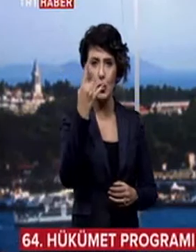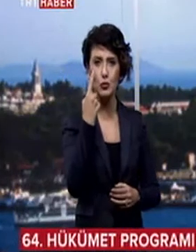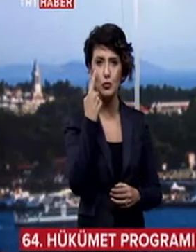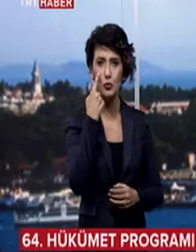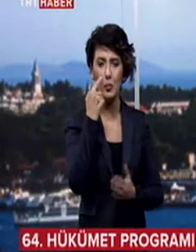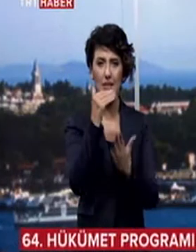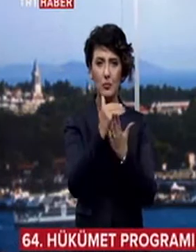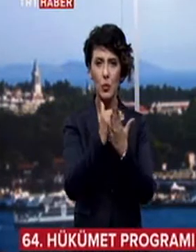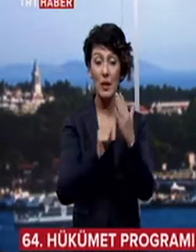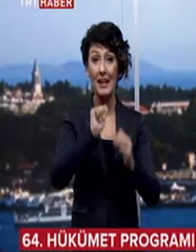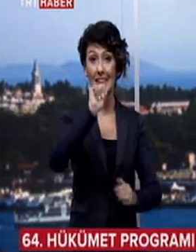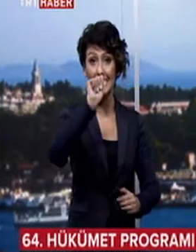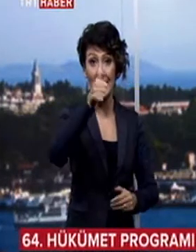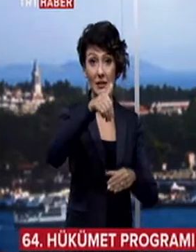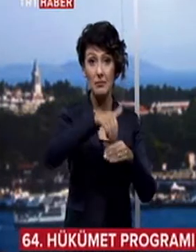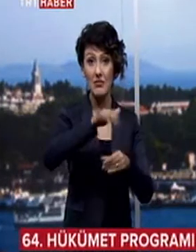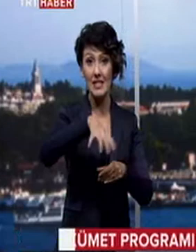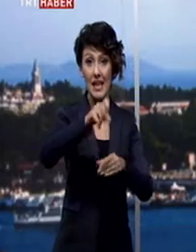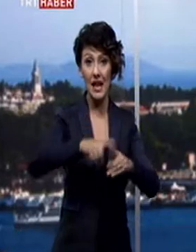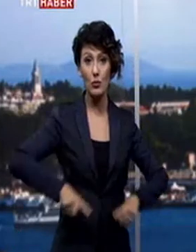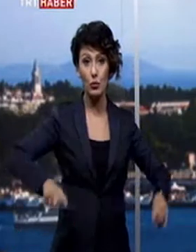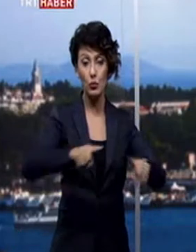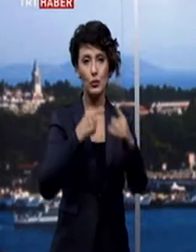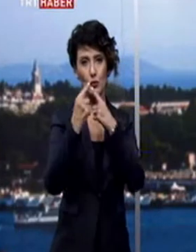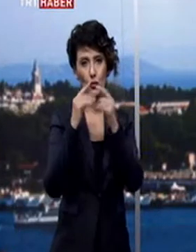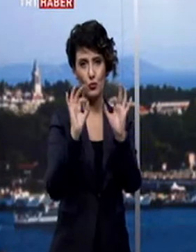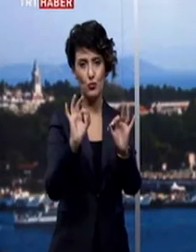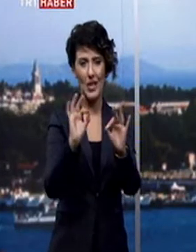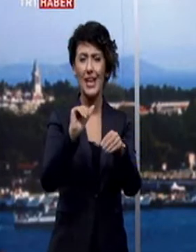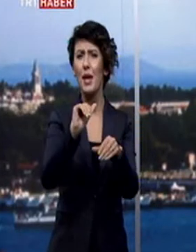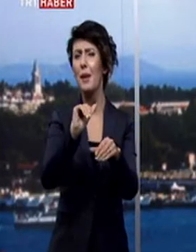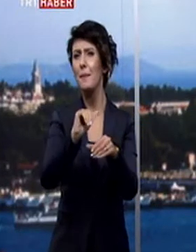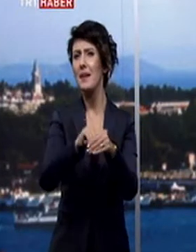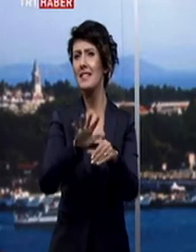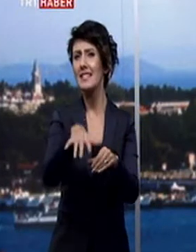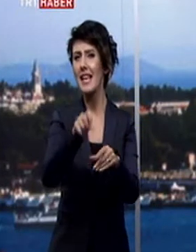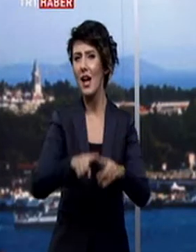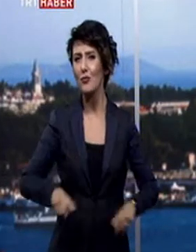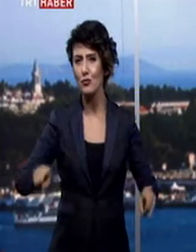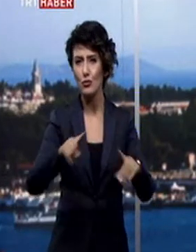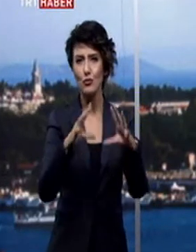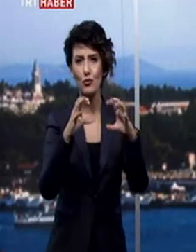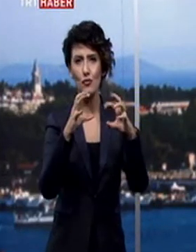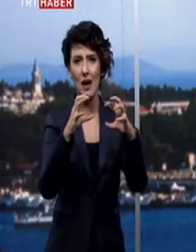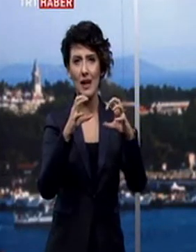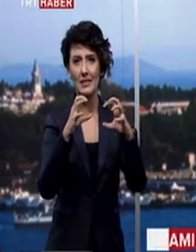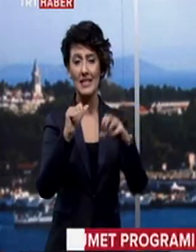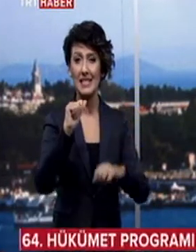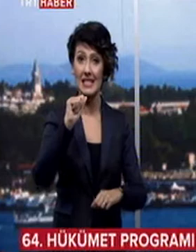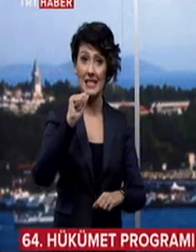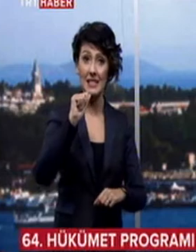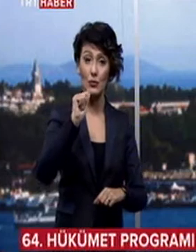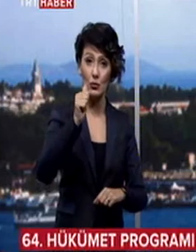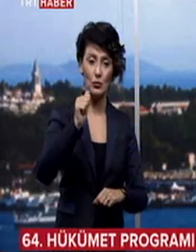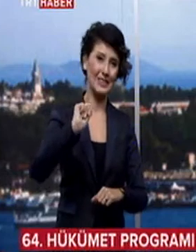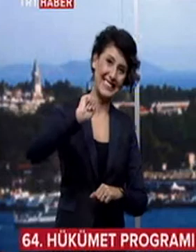64. hükümetin programı yarın Meclis Genel Kurulu'nda görüşülecek. Meclis Genel Kurulu yarın saat